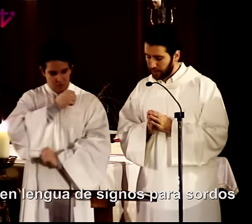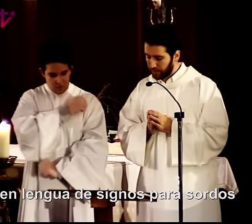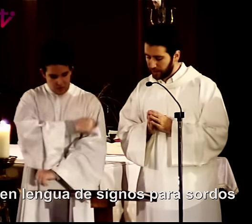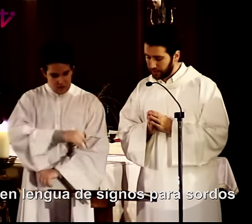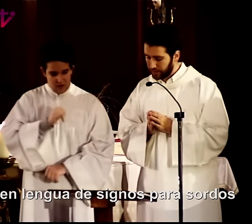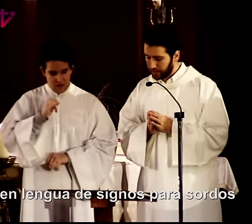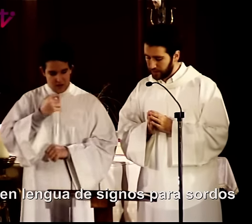hambre,